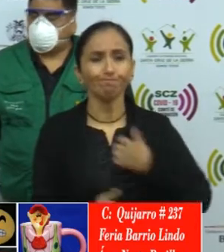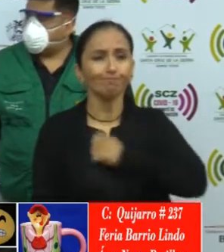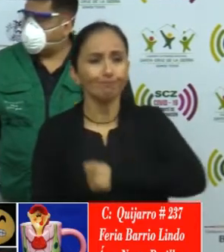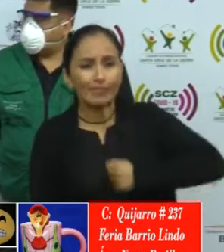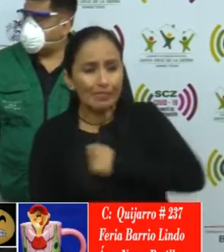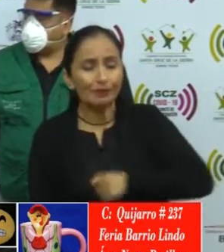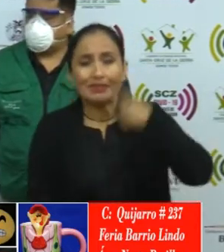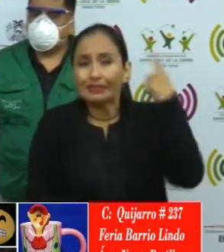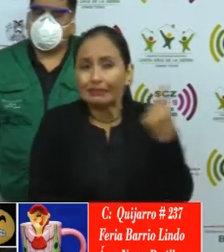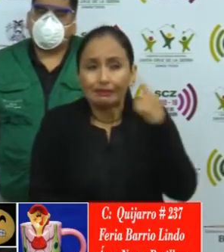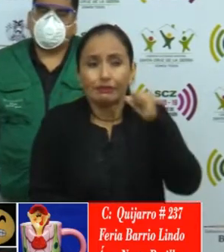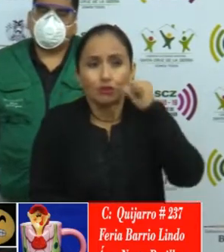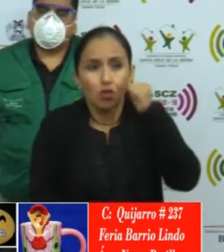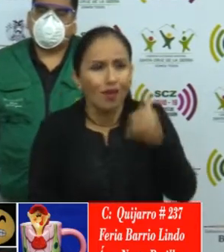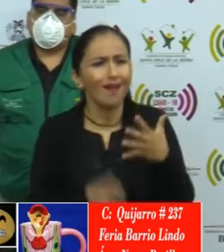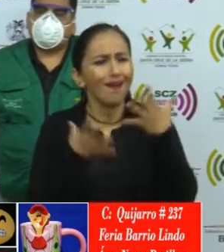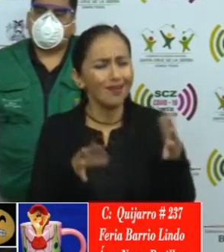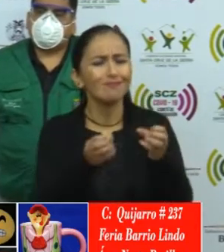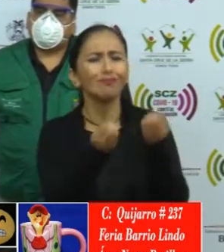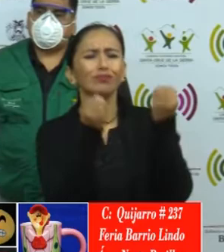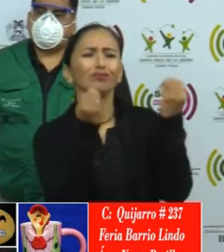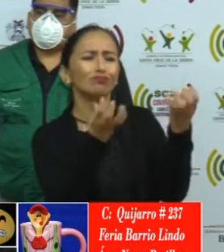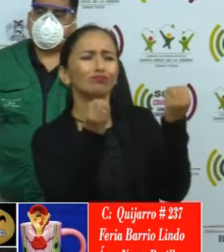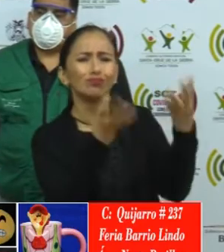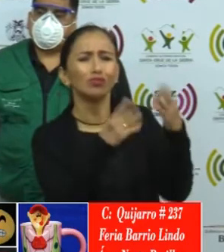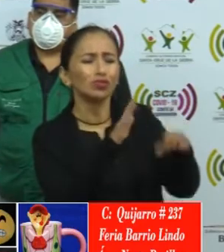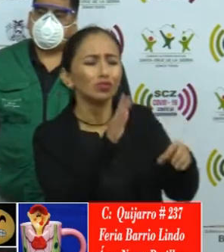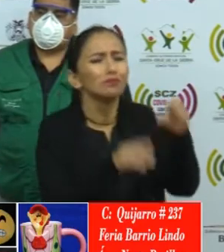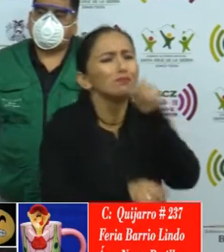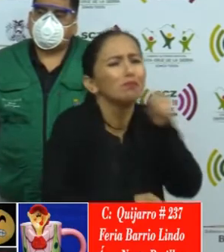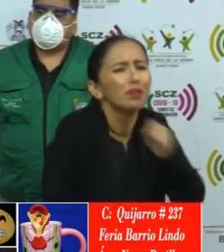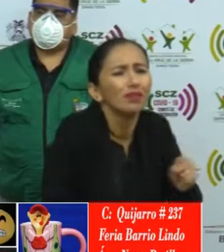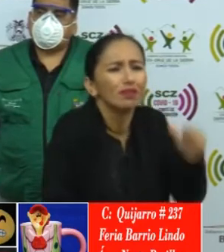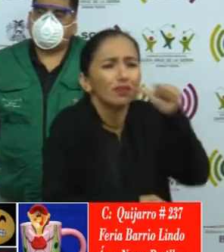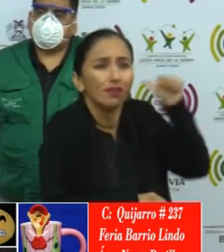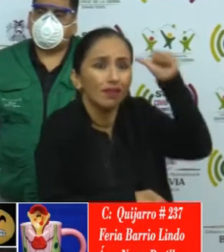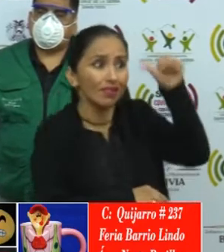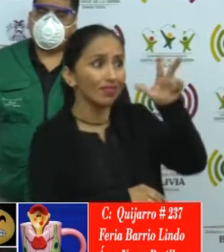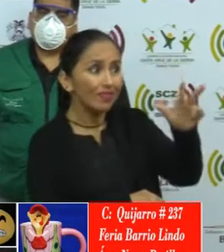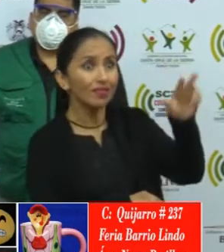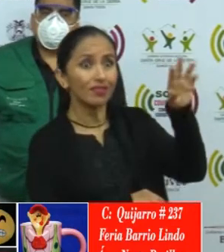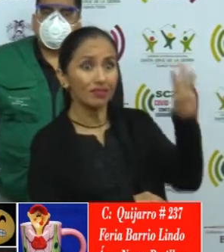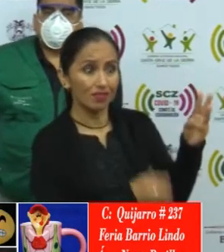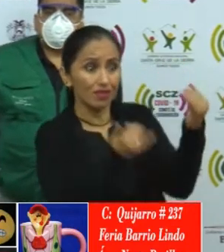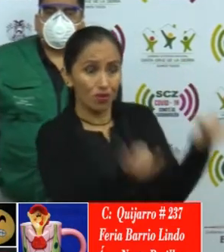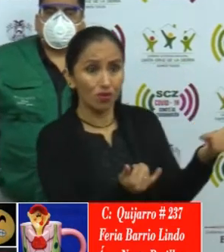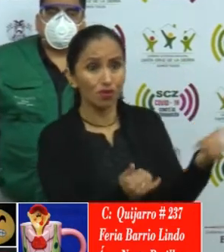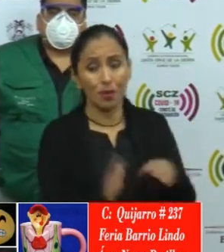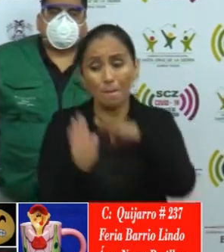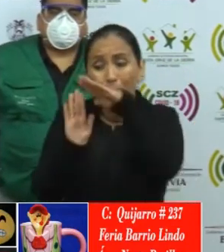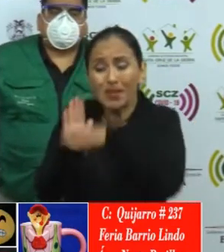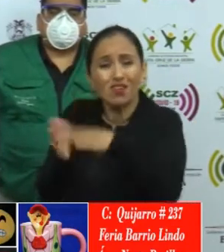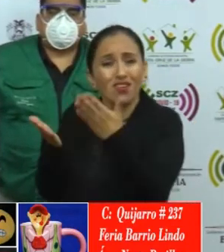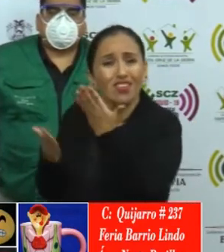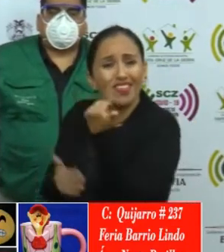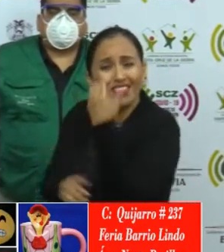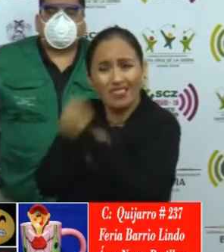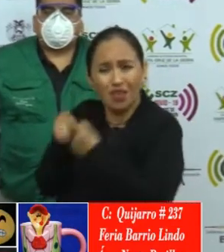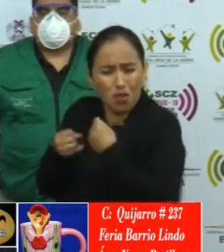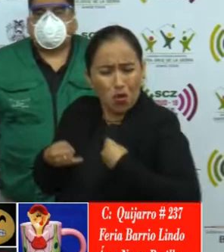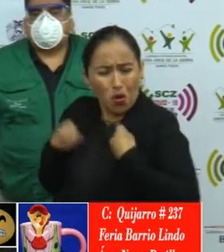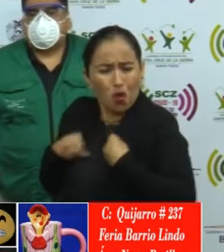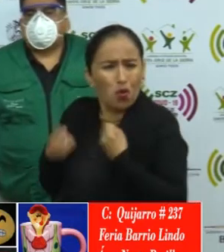Lamentablemente, como cada día, un alto número de casos mayores de 60 años, 36 casos, y menores de 15 años, 2